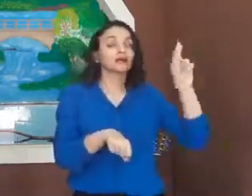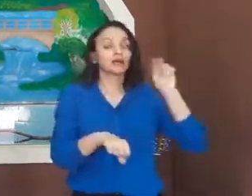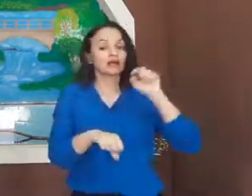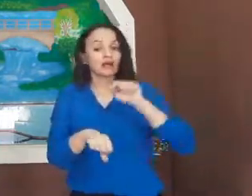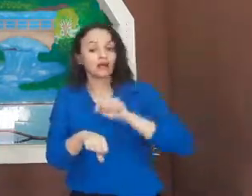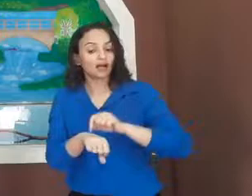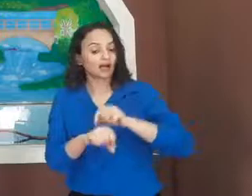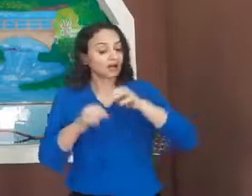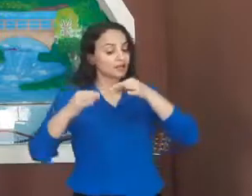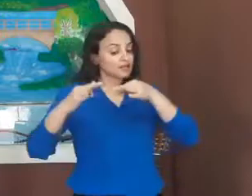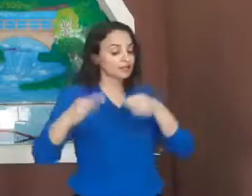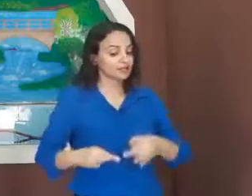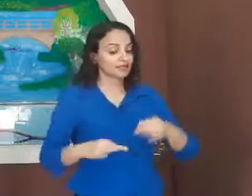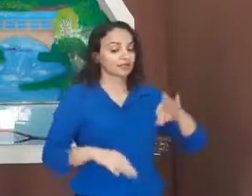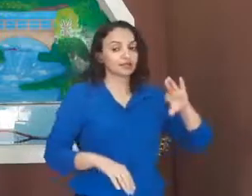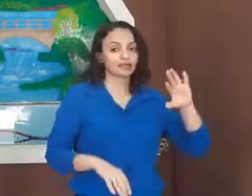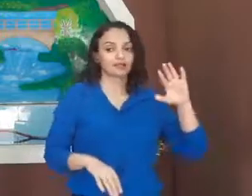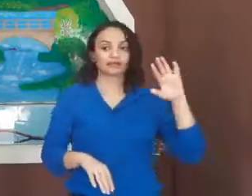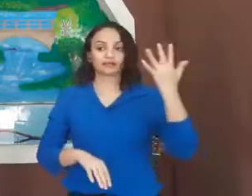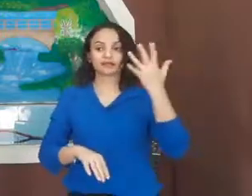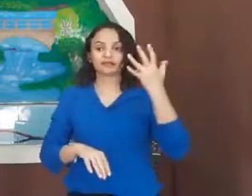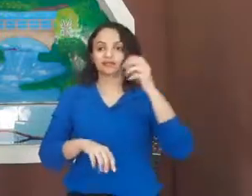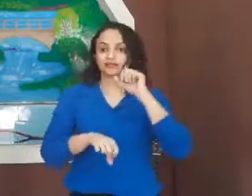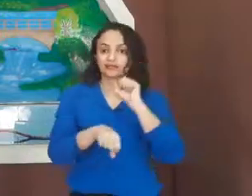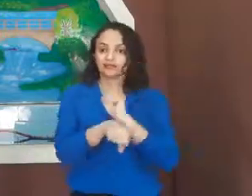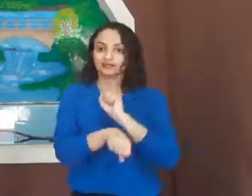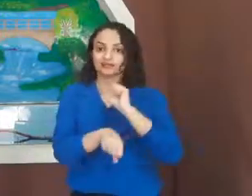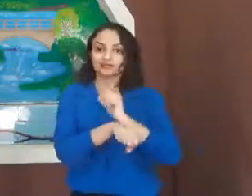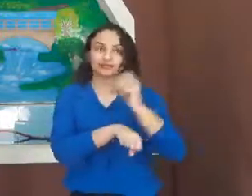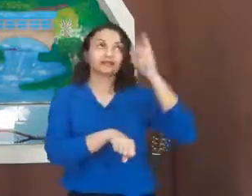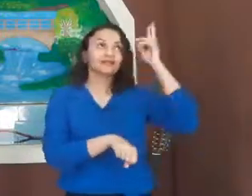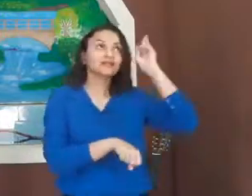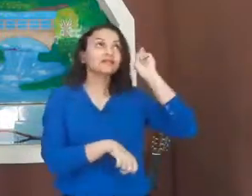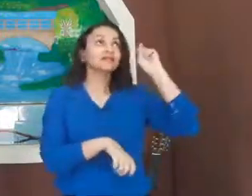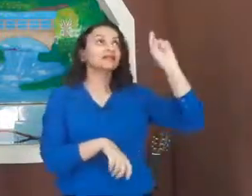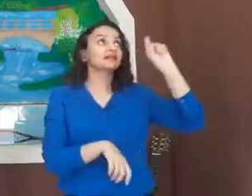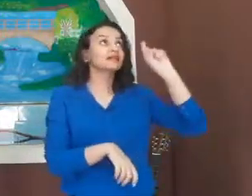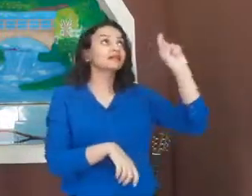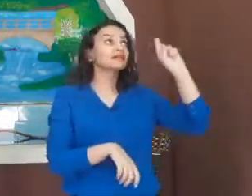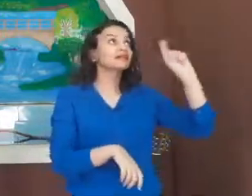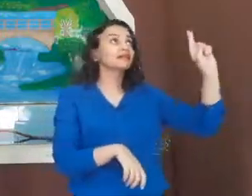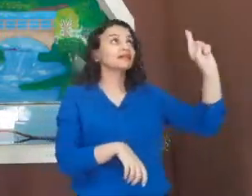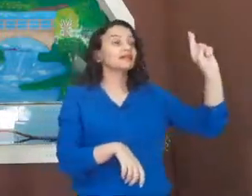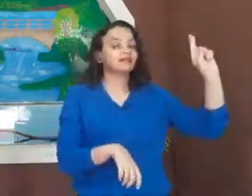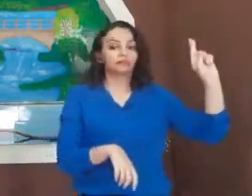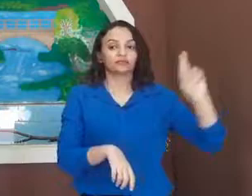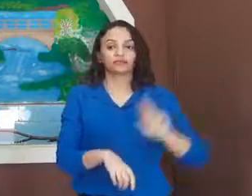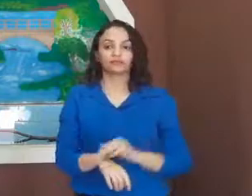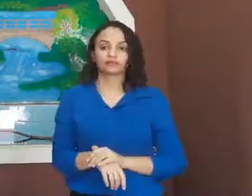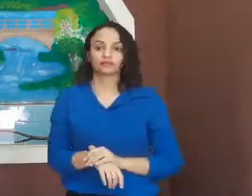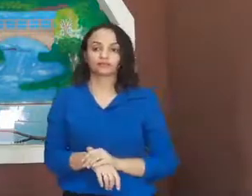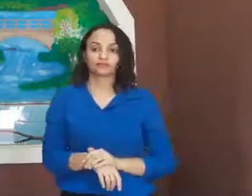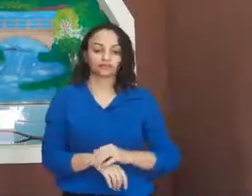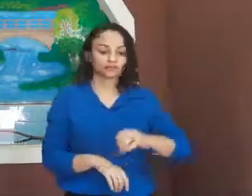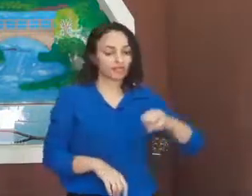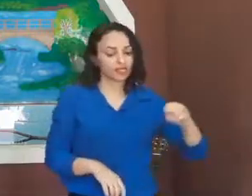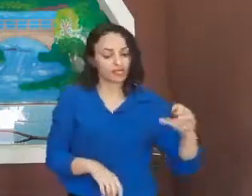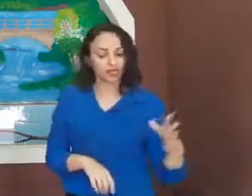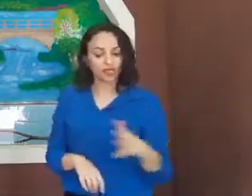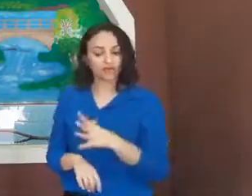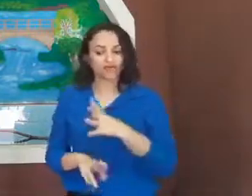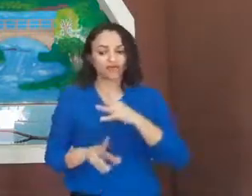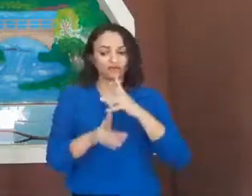que esperam no Senhor renovarão porque estão esperando, estão descansando, renovarão as